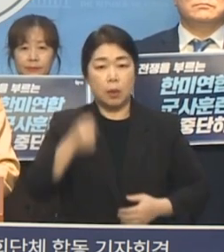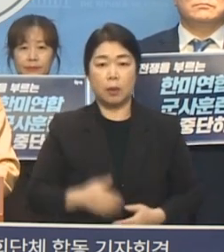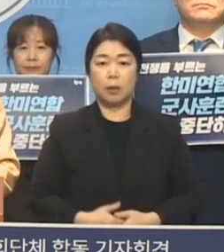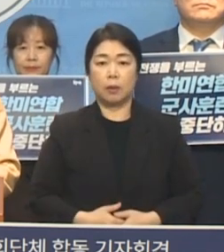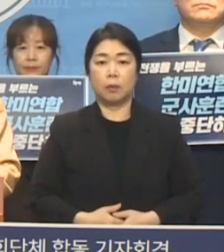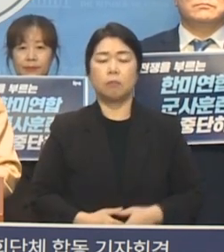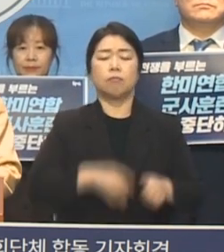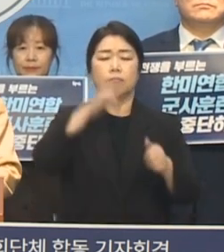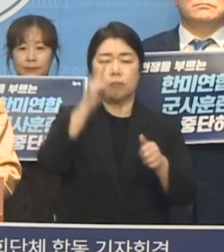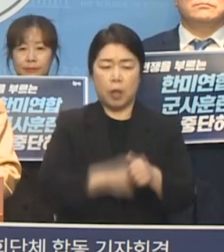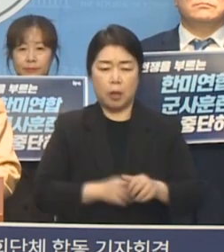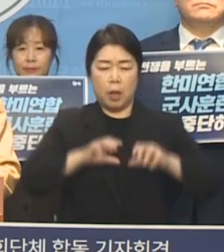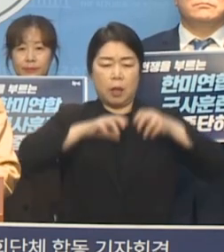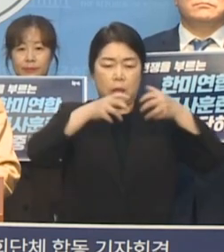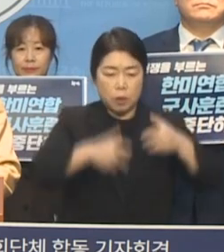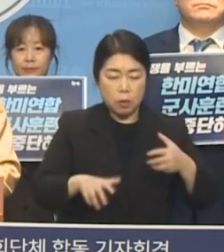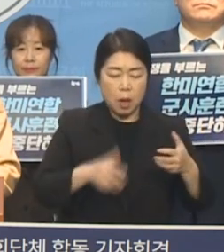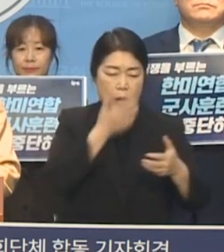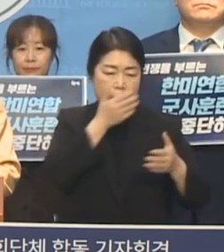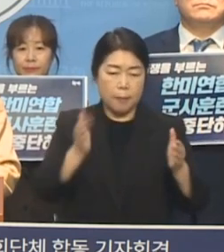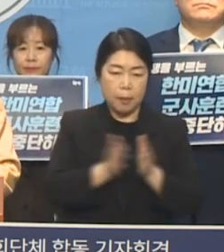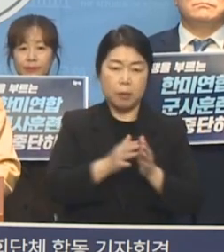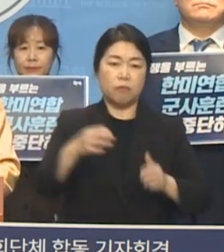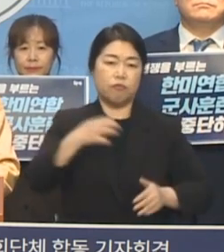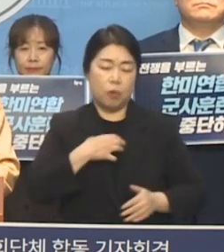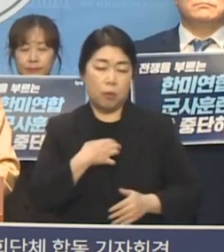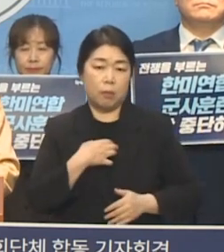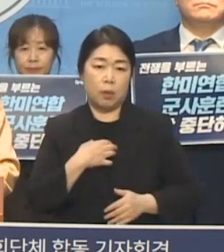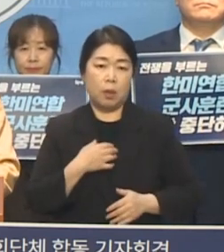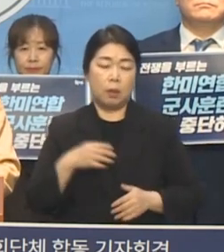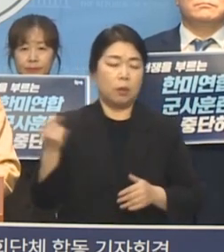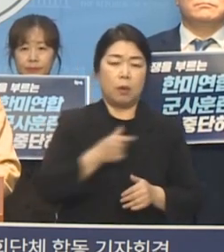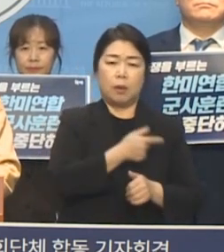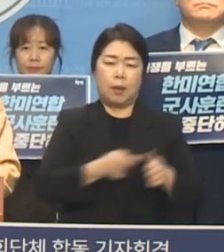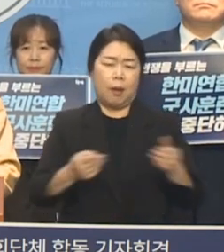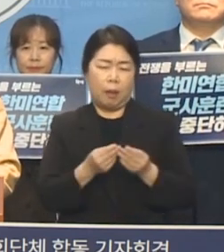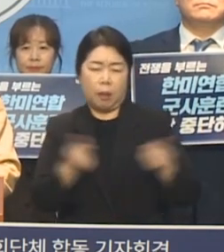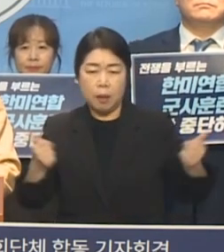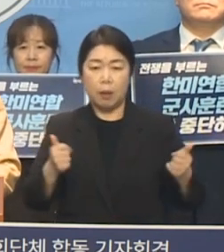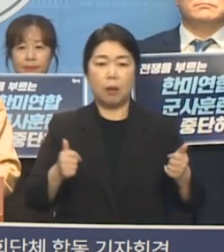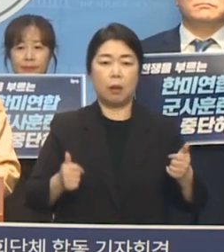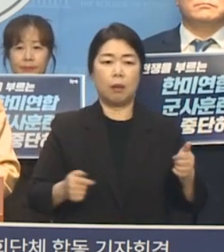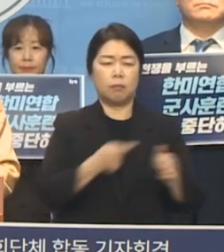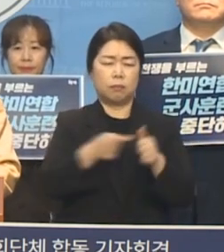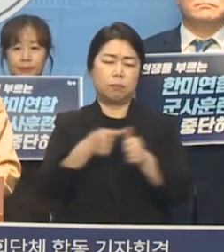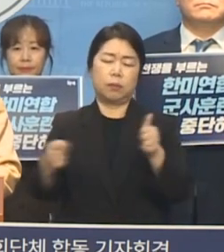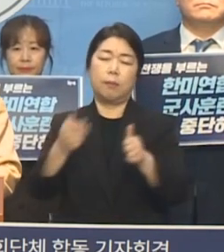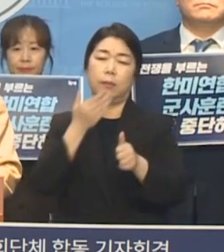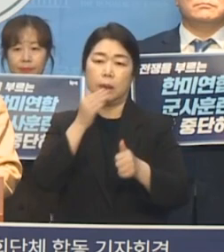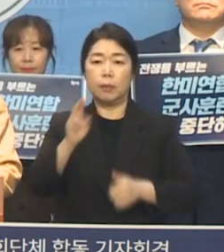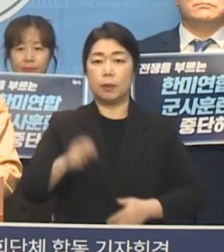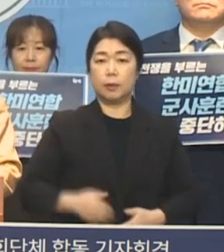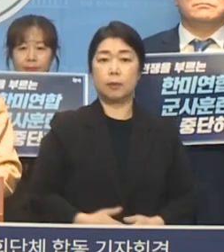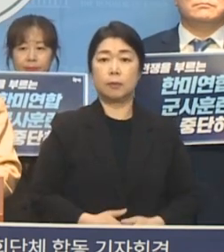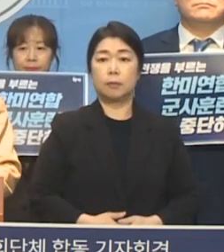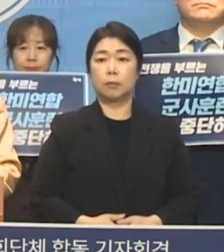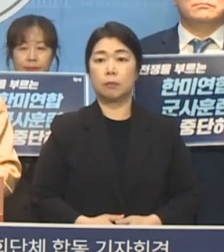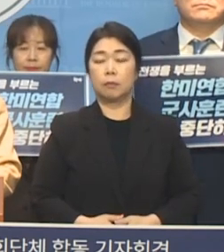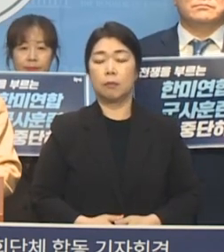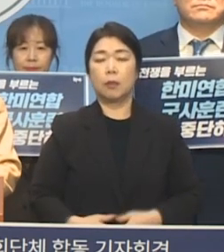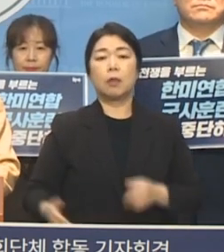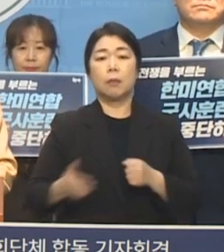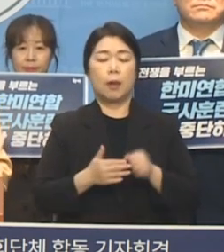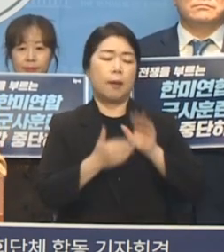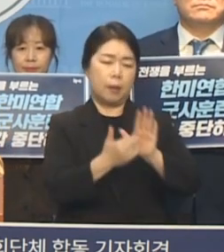악몽이자 대학살극이 될 것입니다. 막아야 합니다. 기필코 막아야 합니다. 그러자면 먼저 윤석열